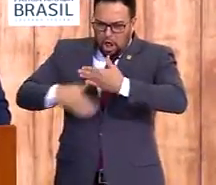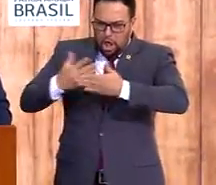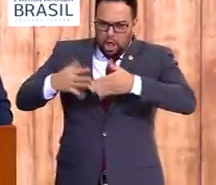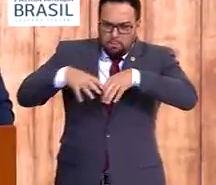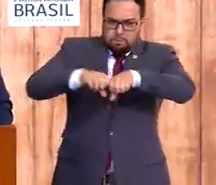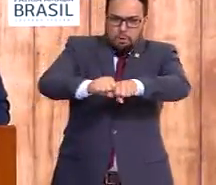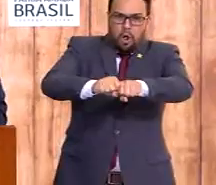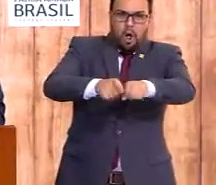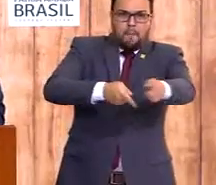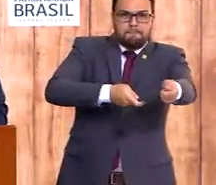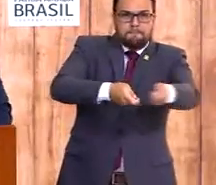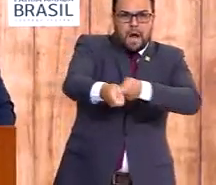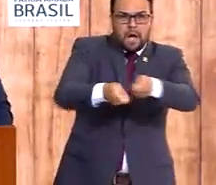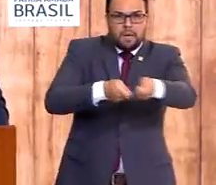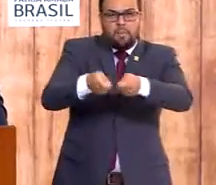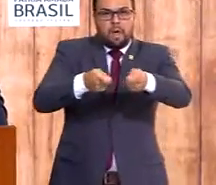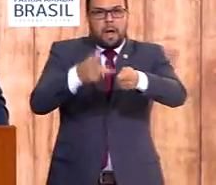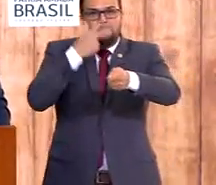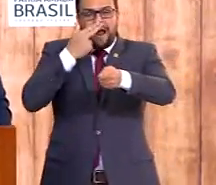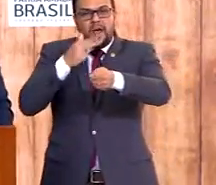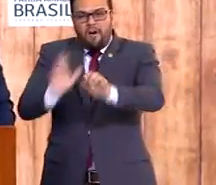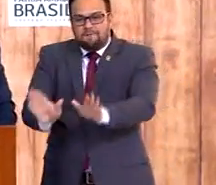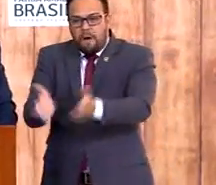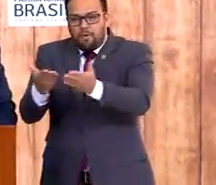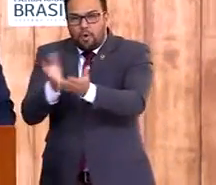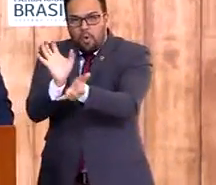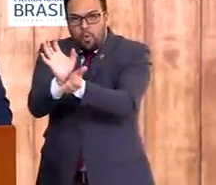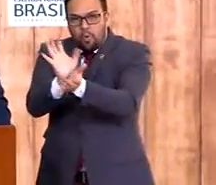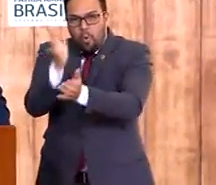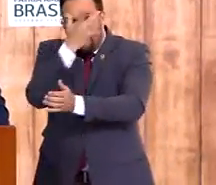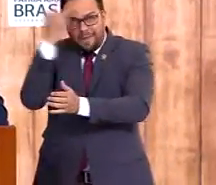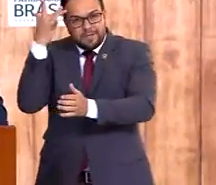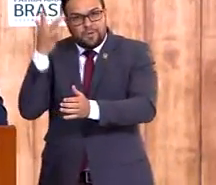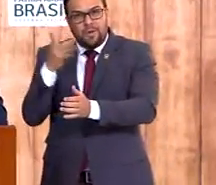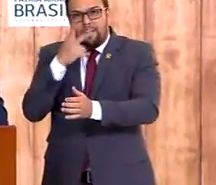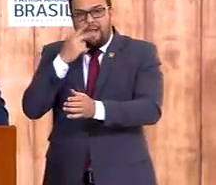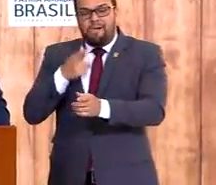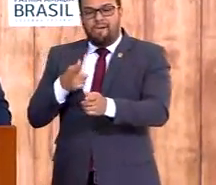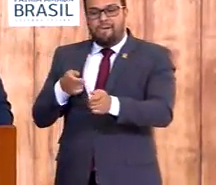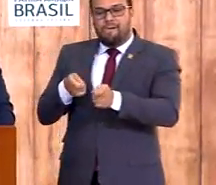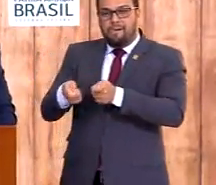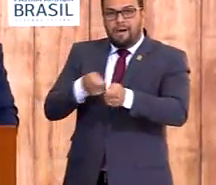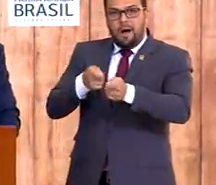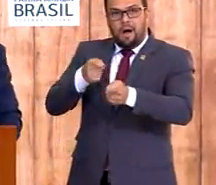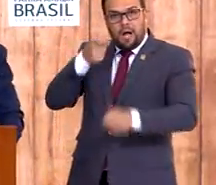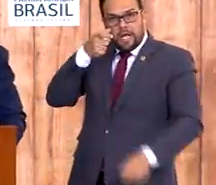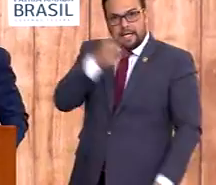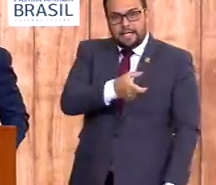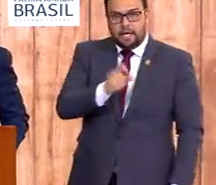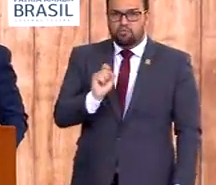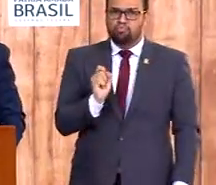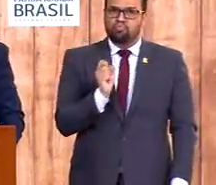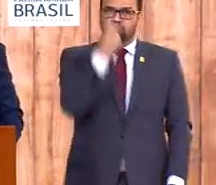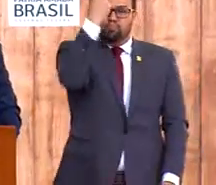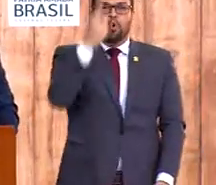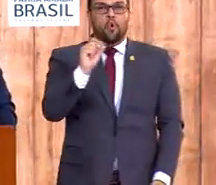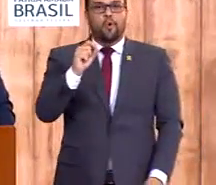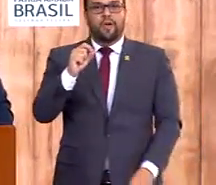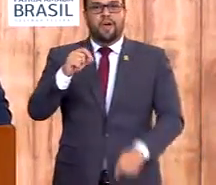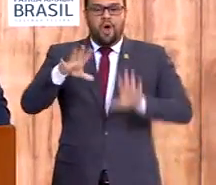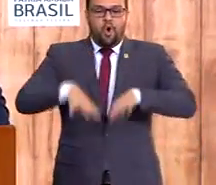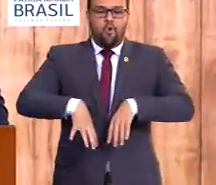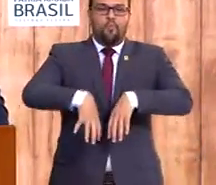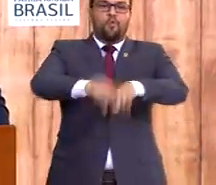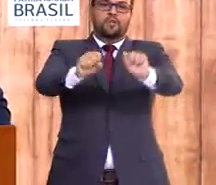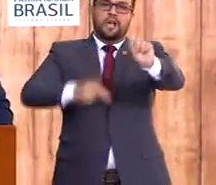favorecendo um grupo de pessoas o que tinha apenas um interesse em mente se perpetuar no